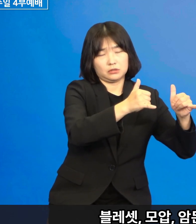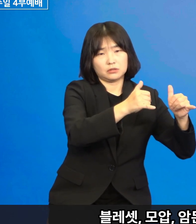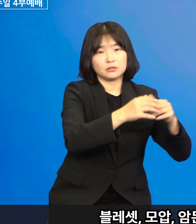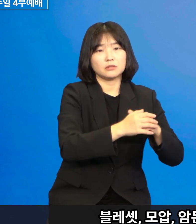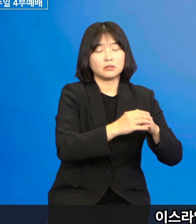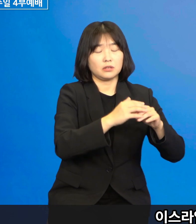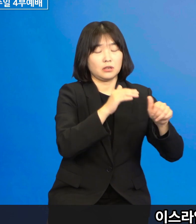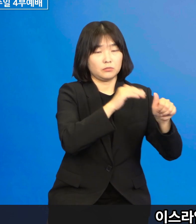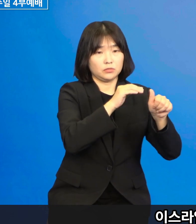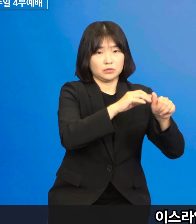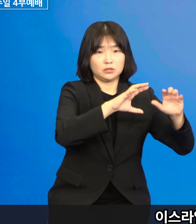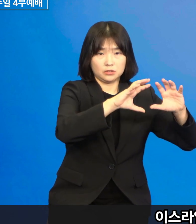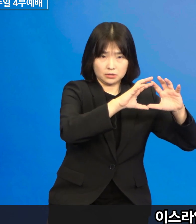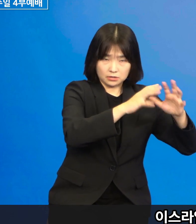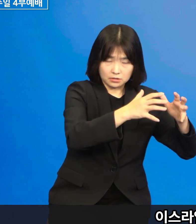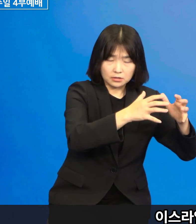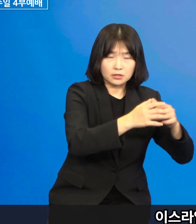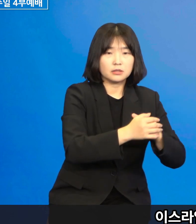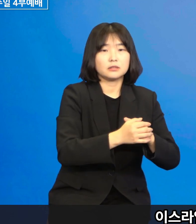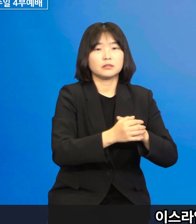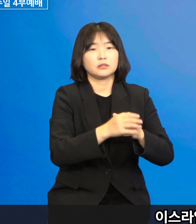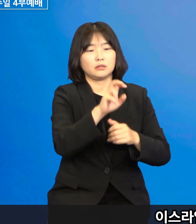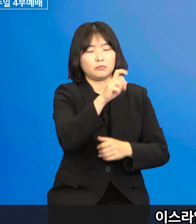미디안은 좋아하겠죠. 이스라엘의 패배를요.